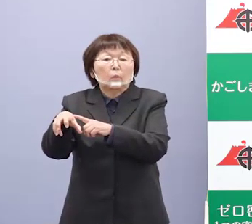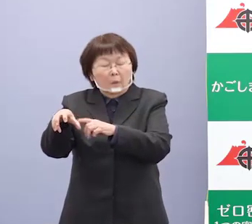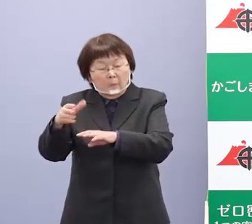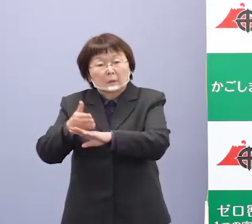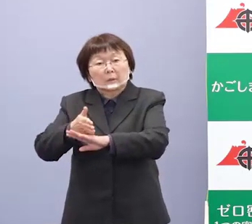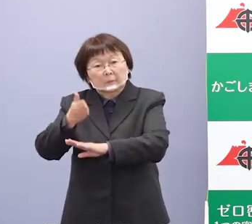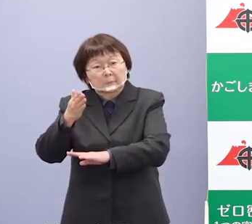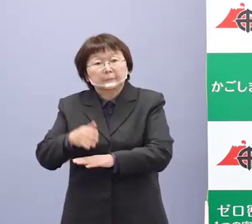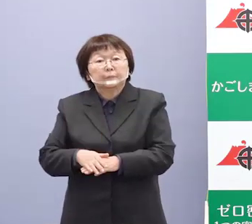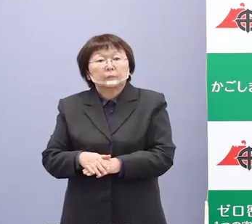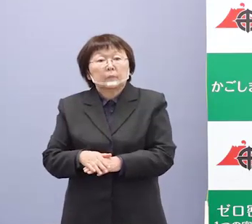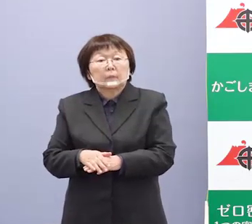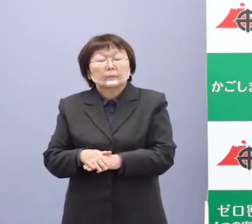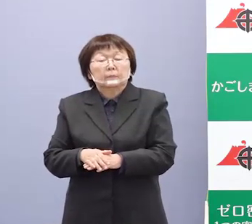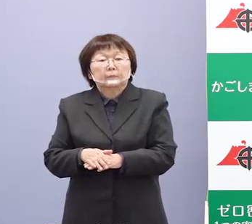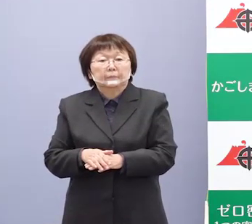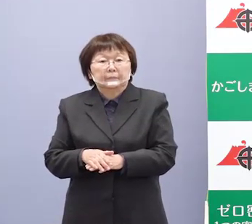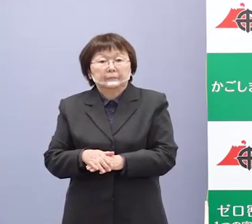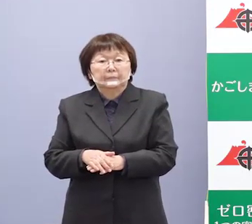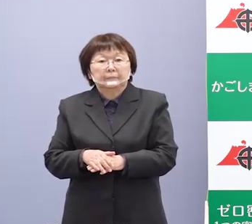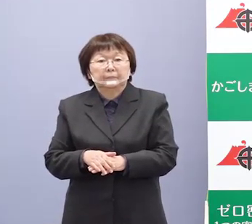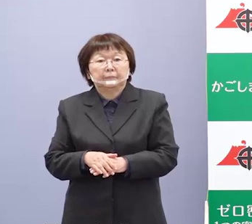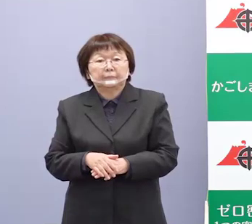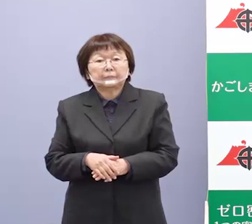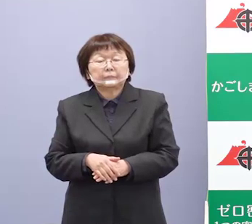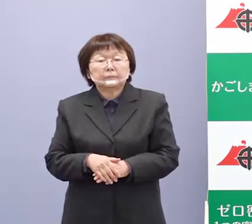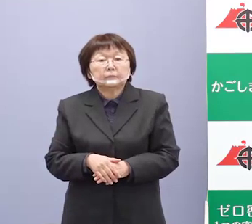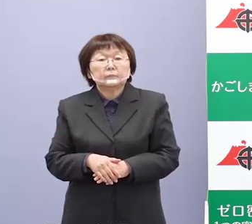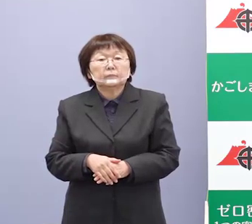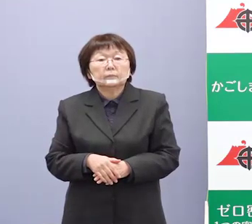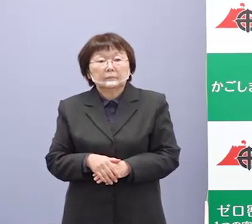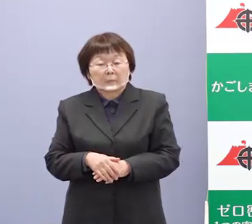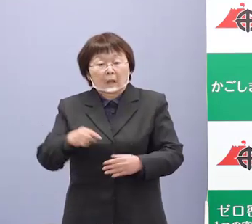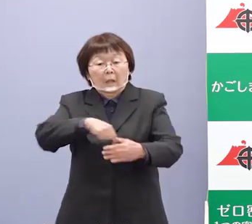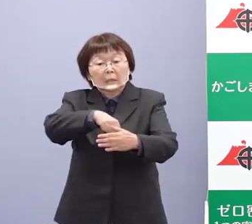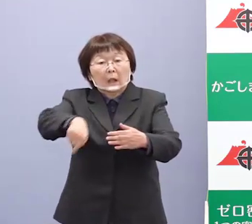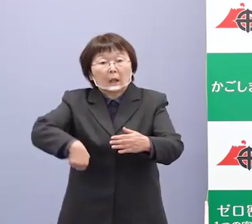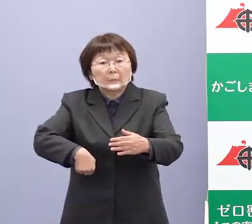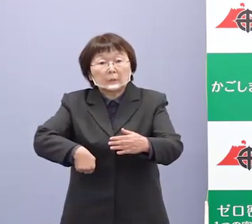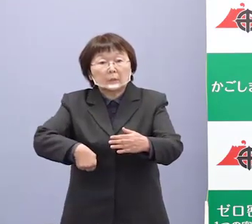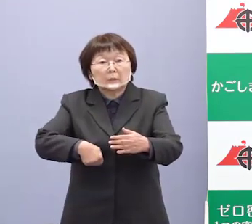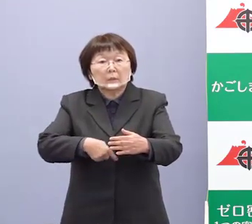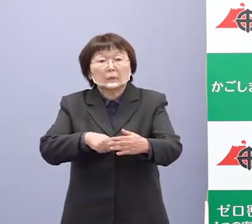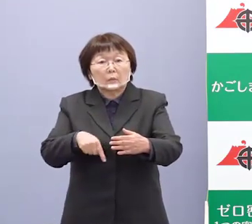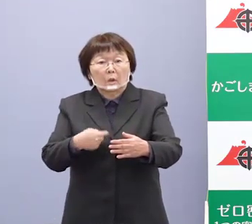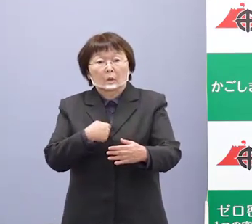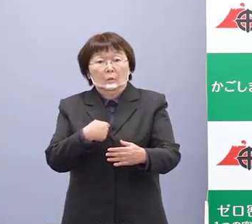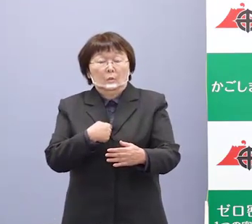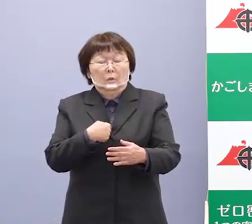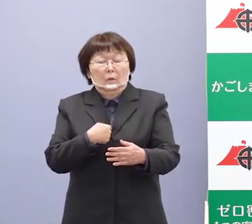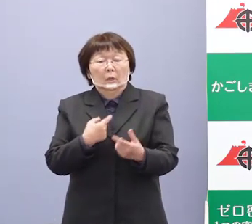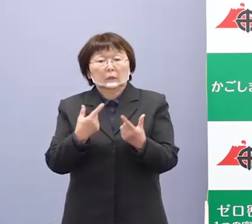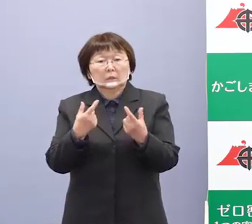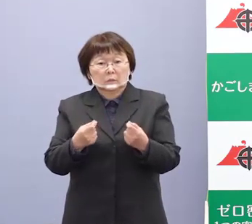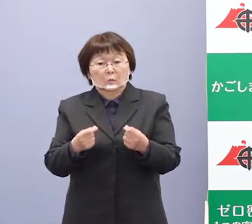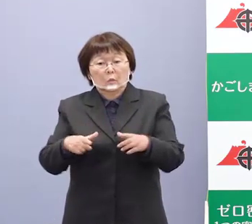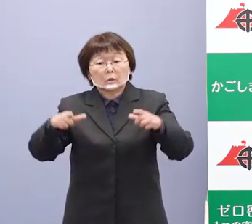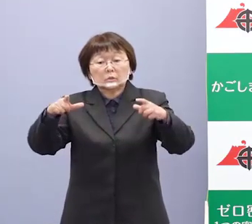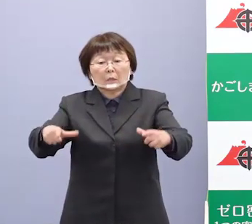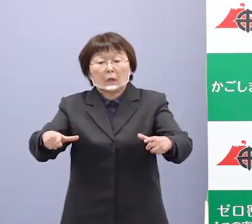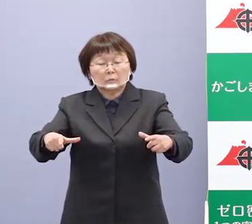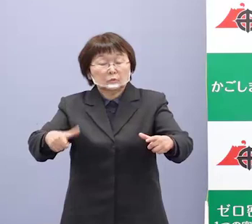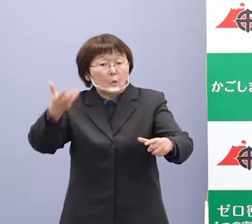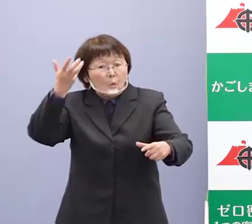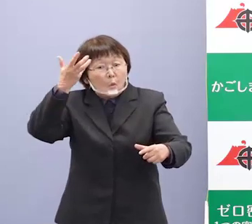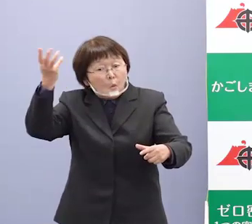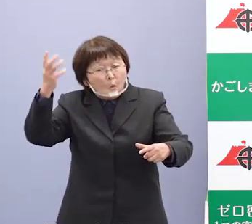いと思いますし、歓迎をしたいというふうに考えております。その中身についてでありますけれども、我々としてはしっかりとこのスタジアムの構想